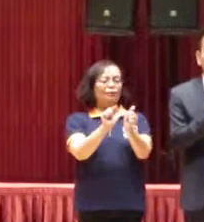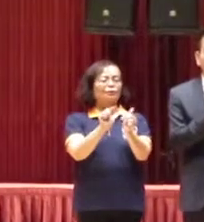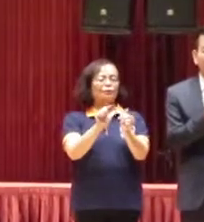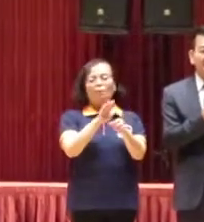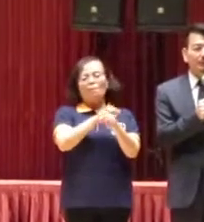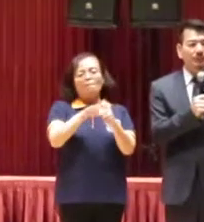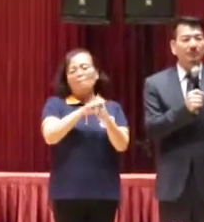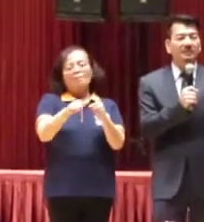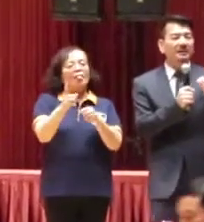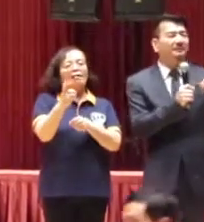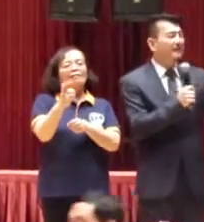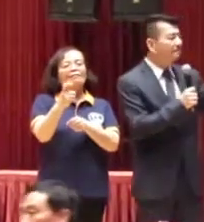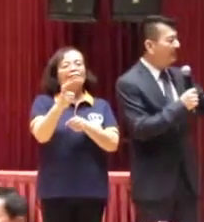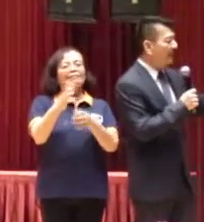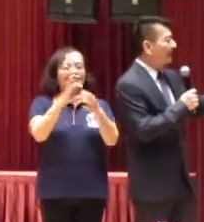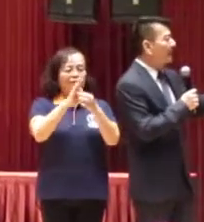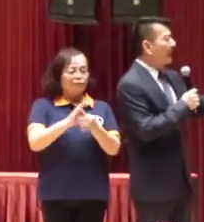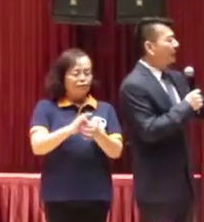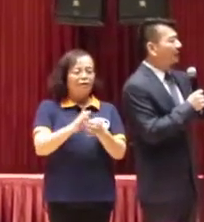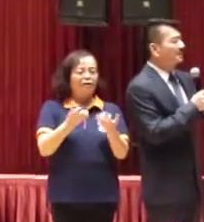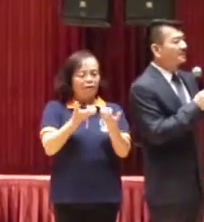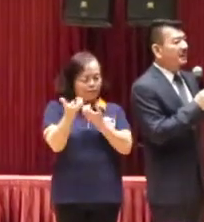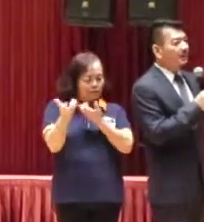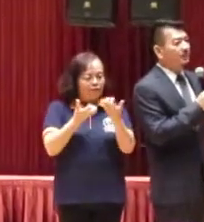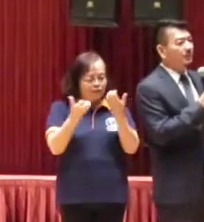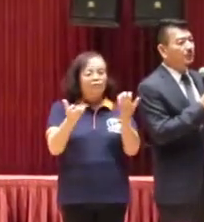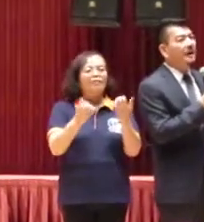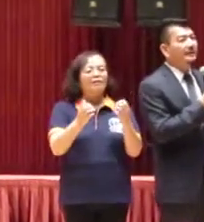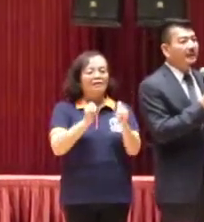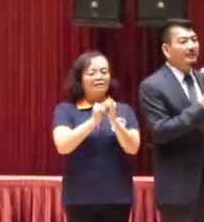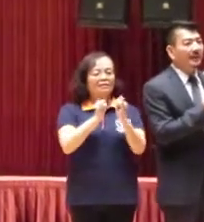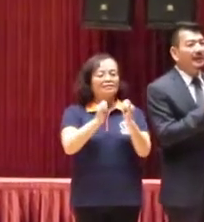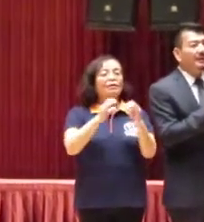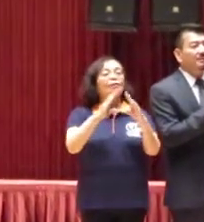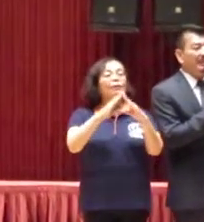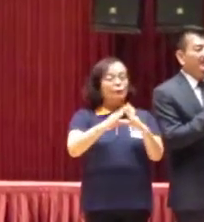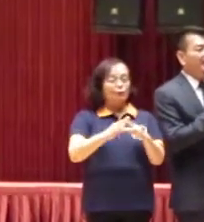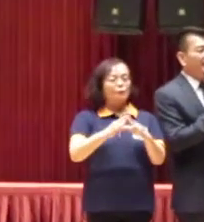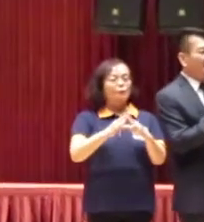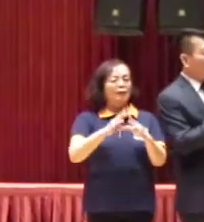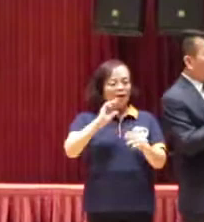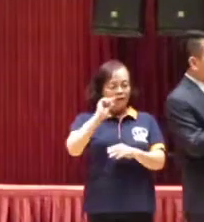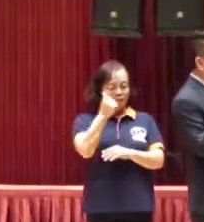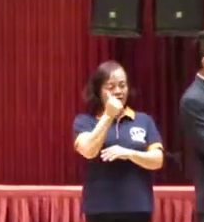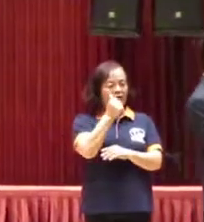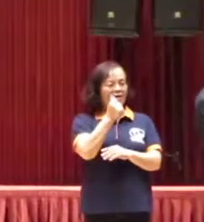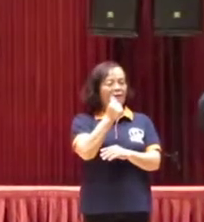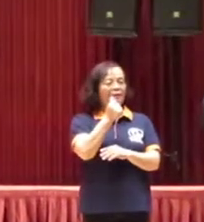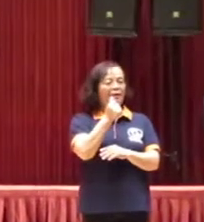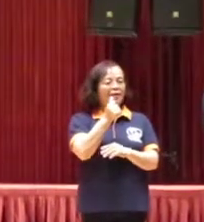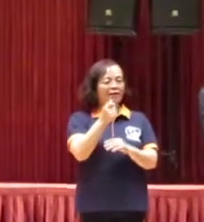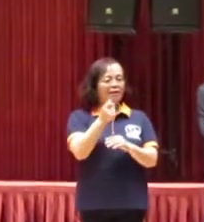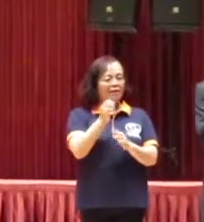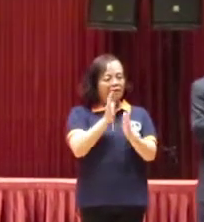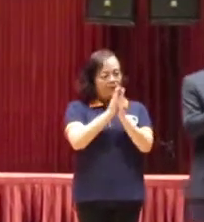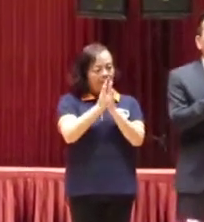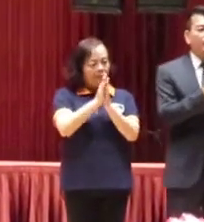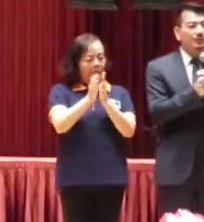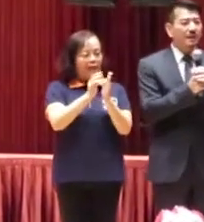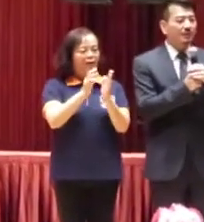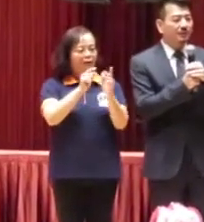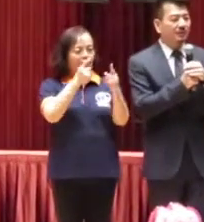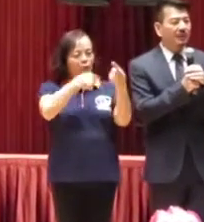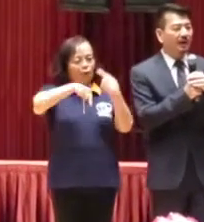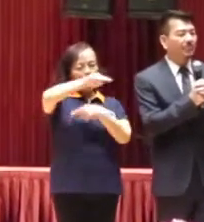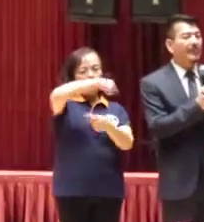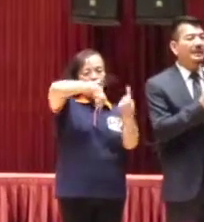母亲跟家庭，所以我们会分别啊，由我们社会局特别绵密的一个不同的一个阶段进到我们的会场。然后